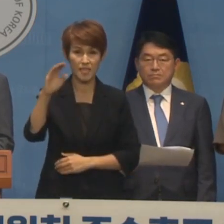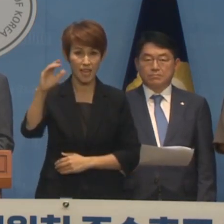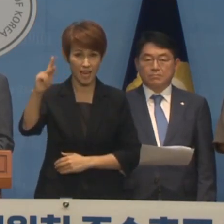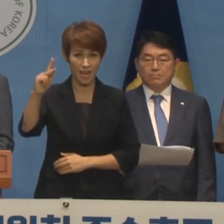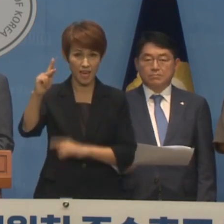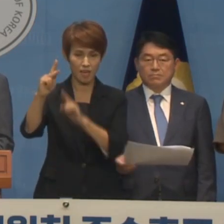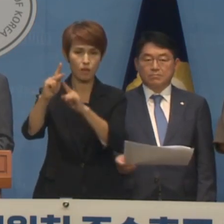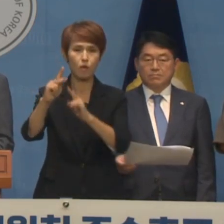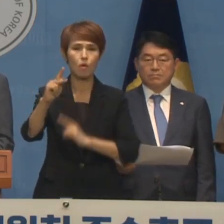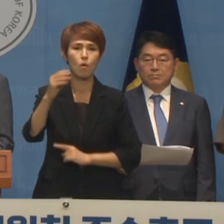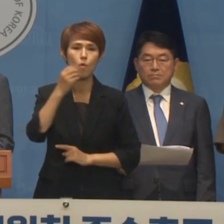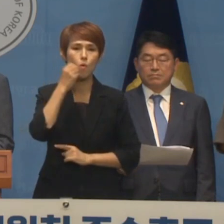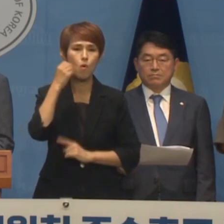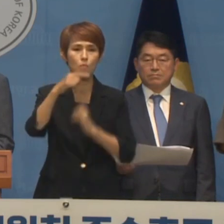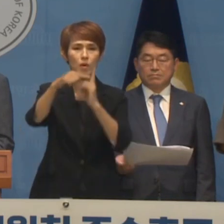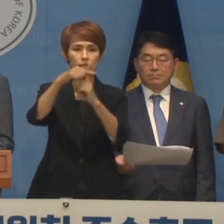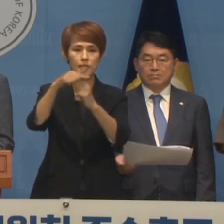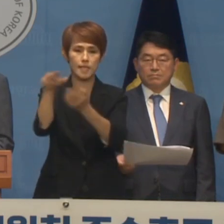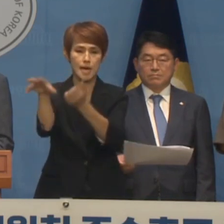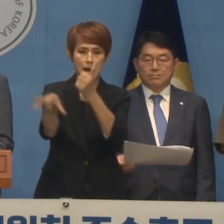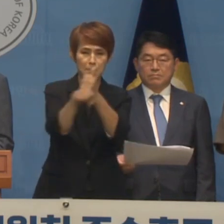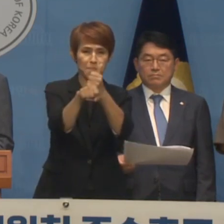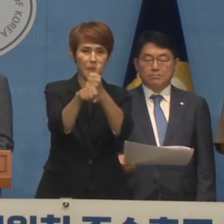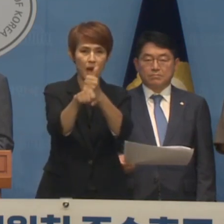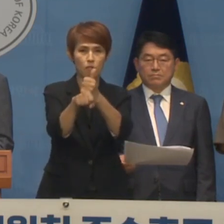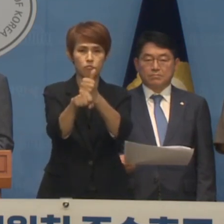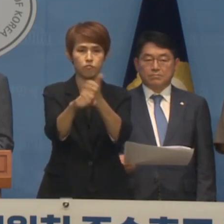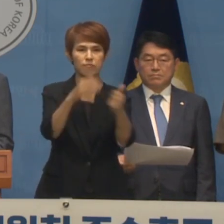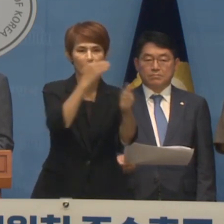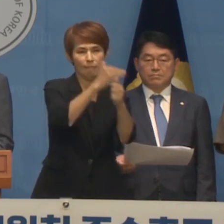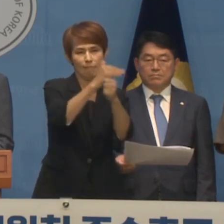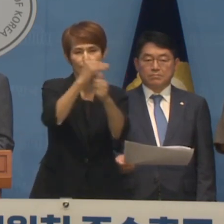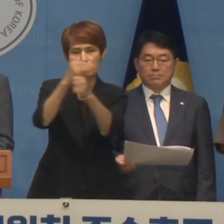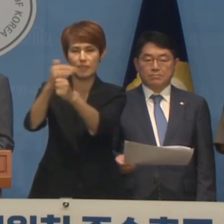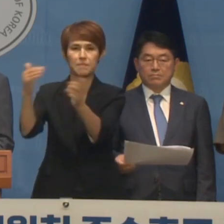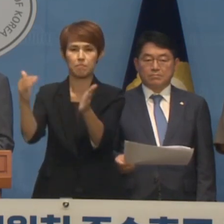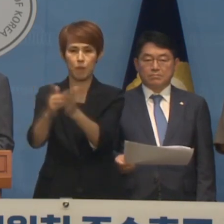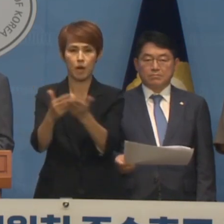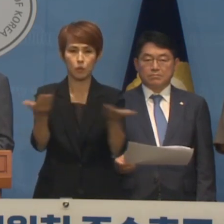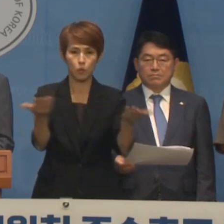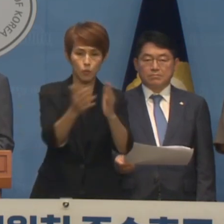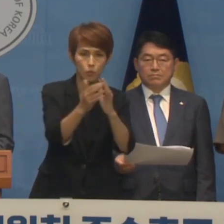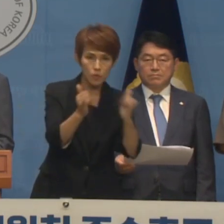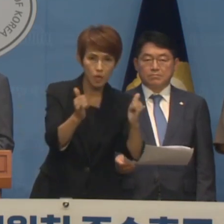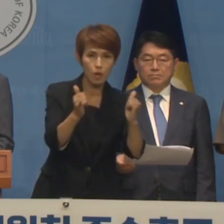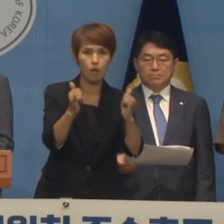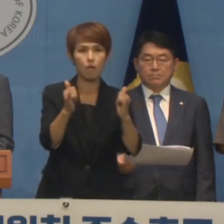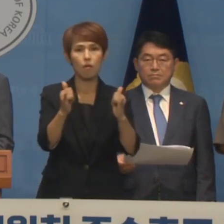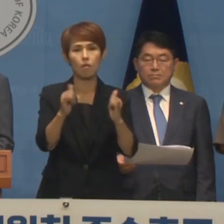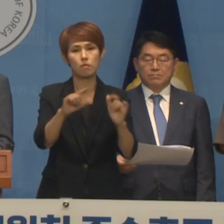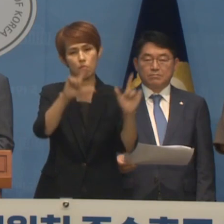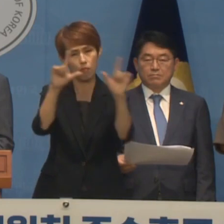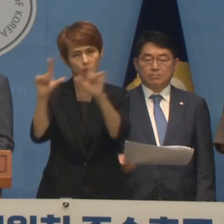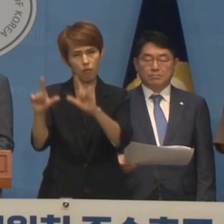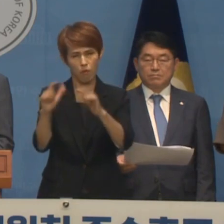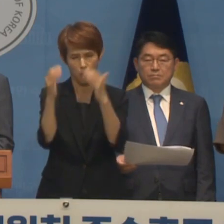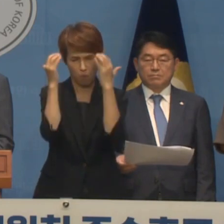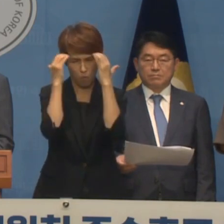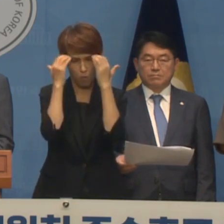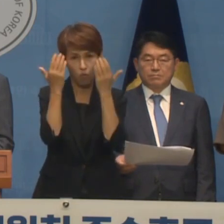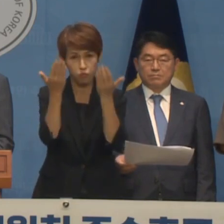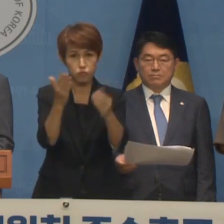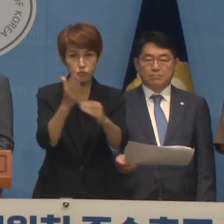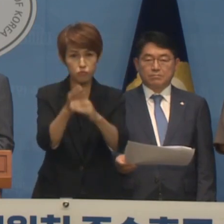홈플러스를 인수한 뒤에 과도한 구조조정과 연이은 폐점으로 노동자와 자영업자 등 서민의 삶에 크나큰 고통을 주고 있는